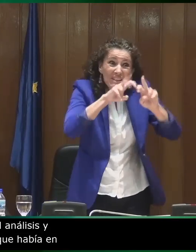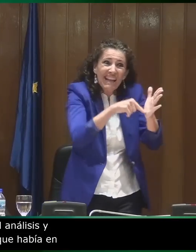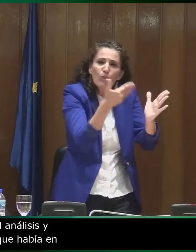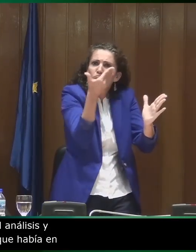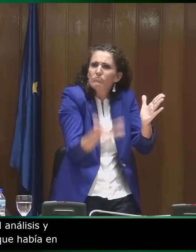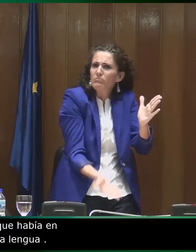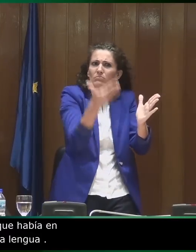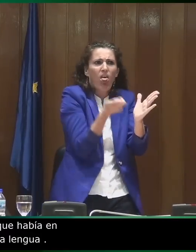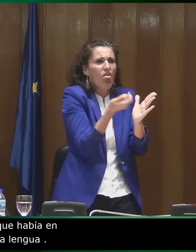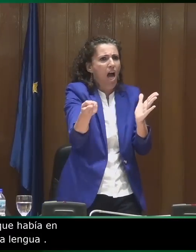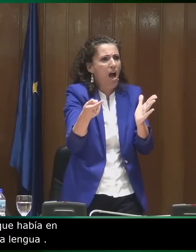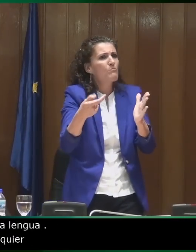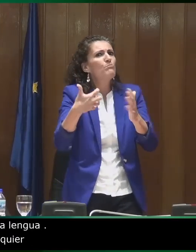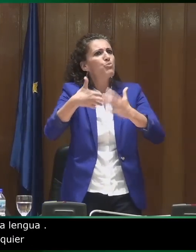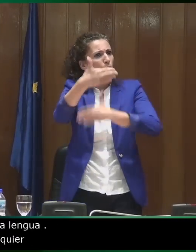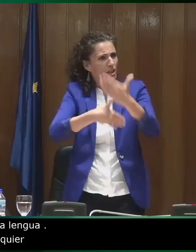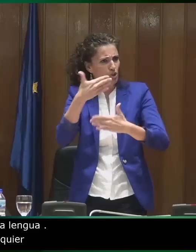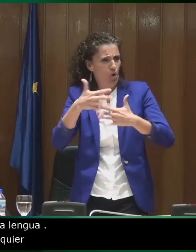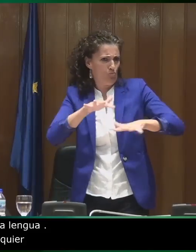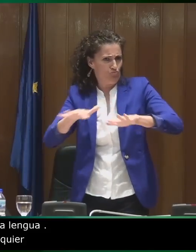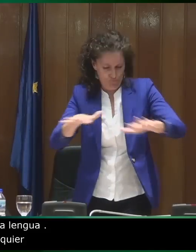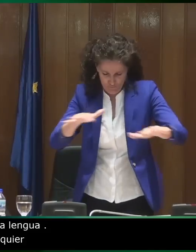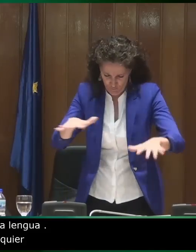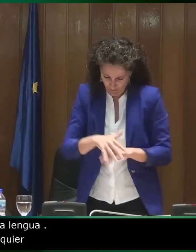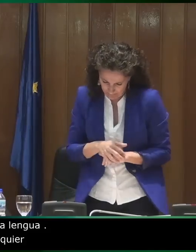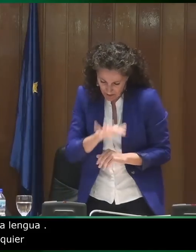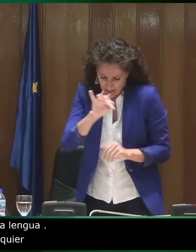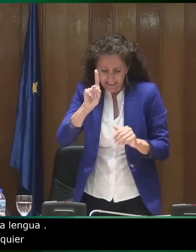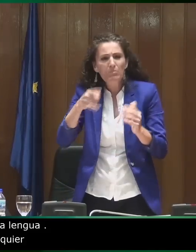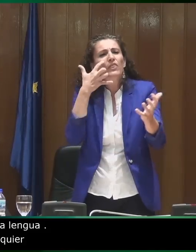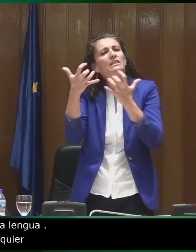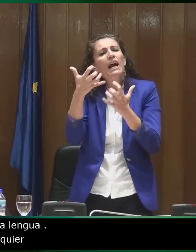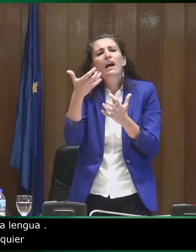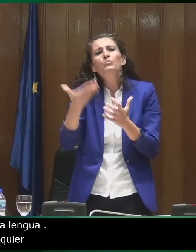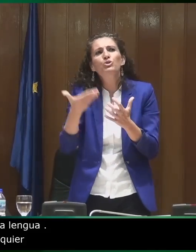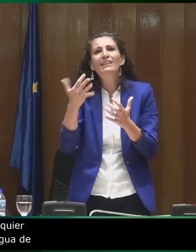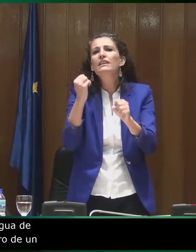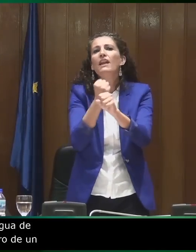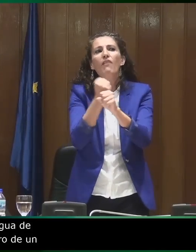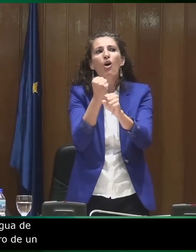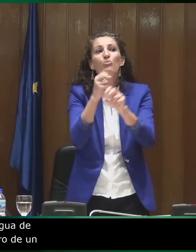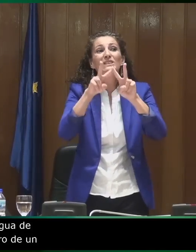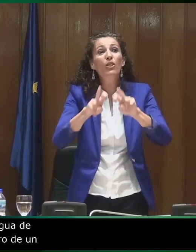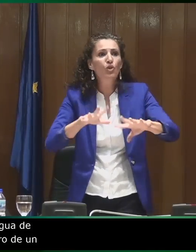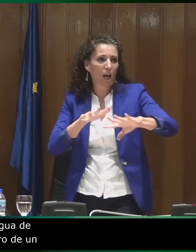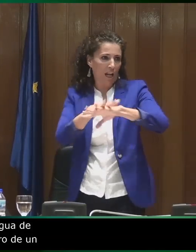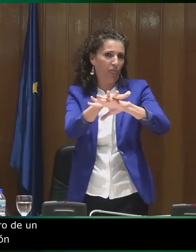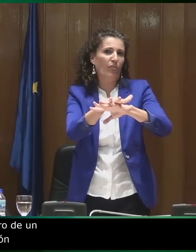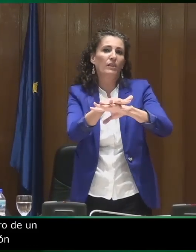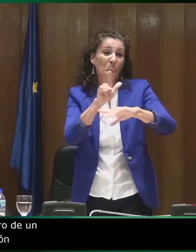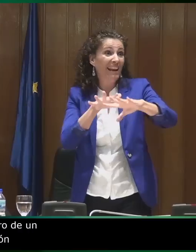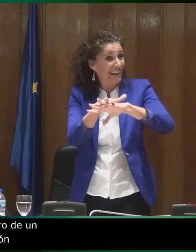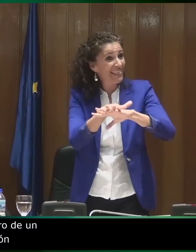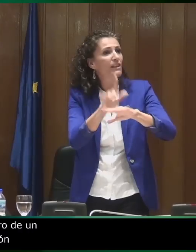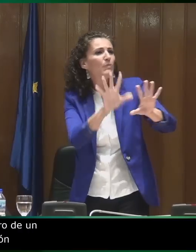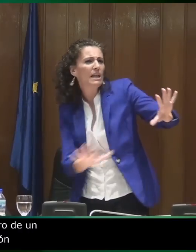dentro de un proceso de normalización lingüística es muy importante darle un proceso dinamizador, valorando